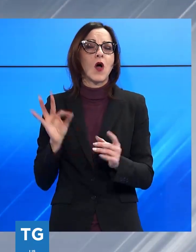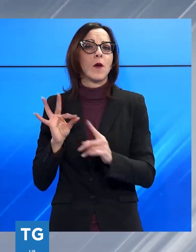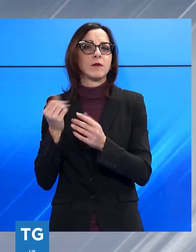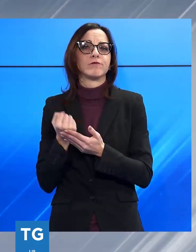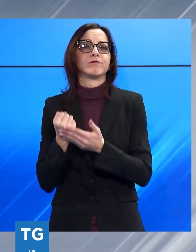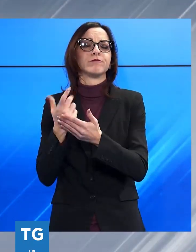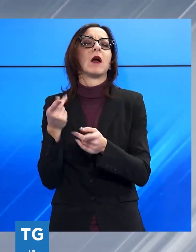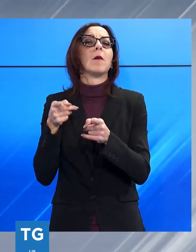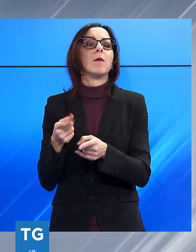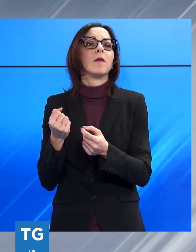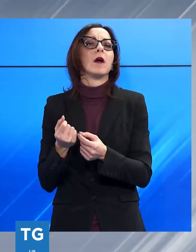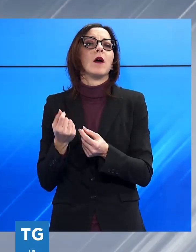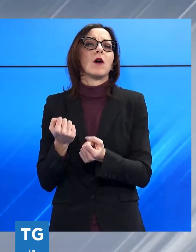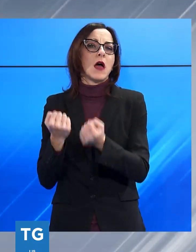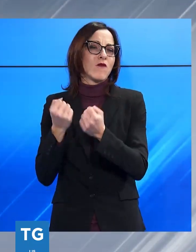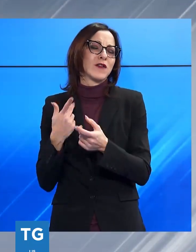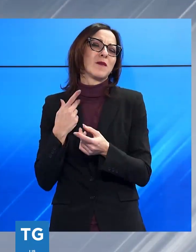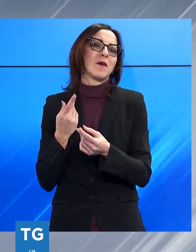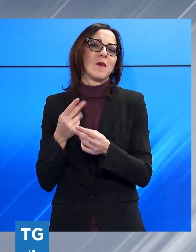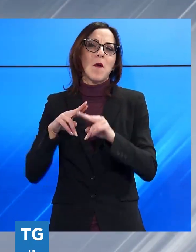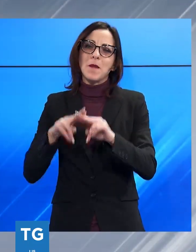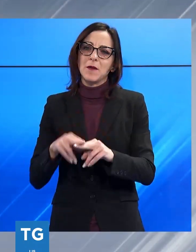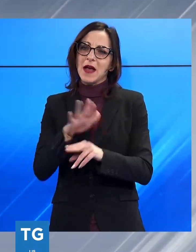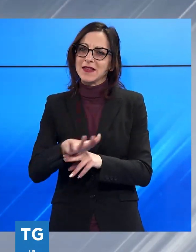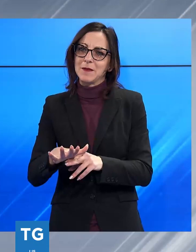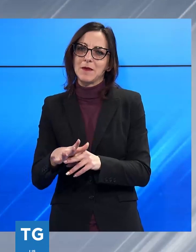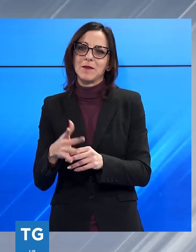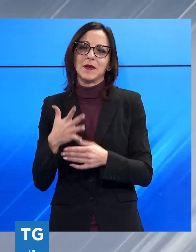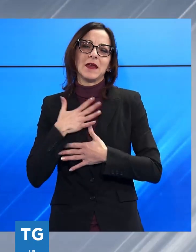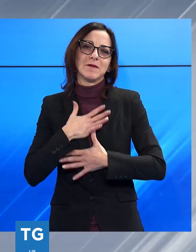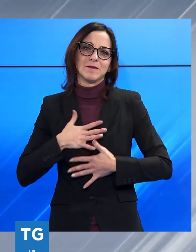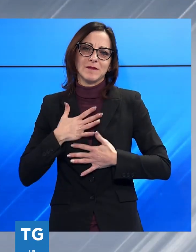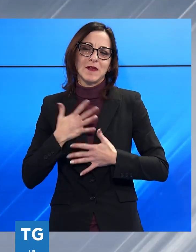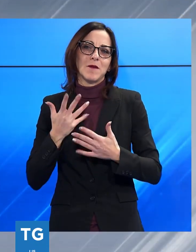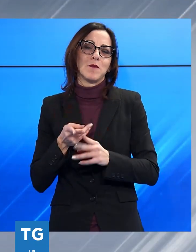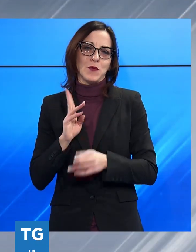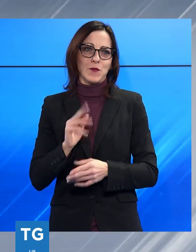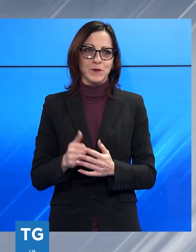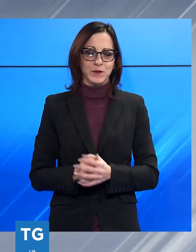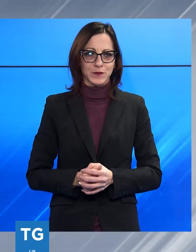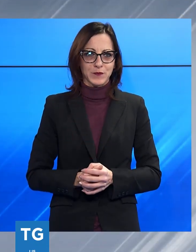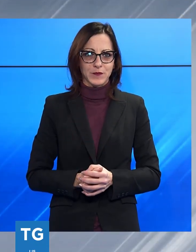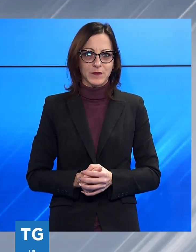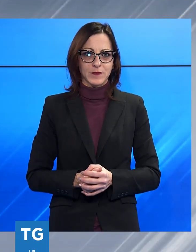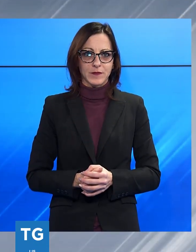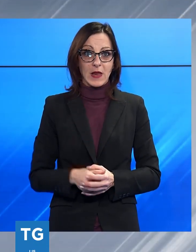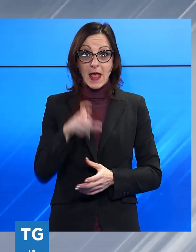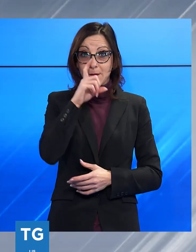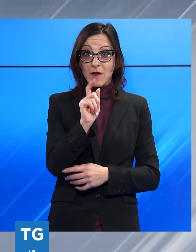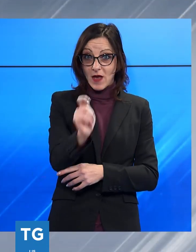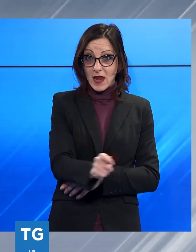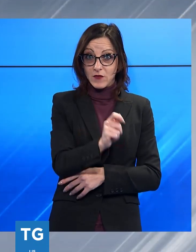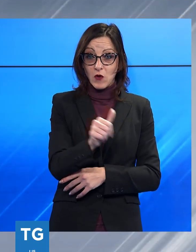a rendere dove possibile più piacevole la permanenza dei piccoli così e la Befana dei Vigili del Fuoco da quest'anno